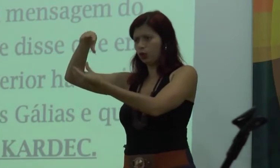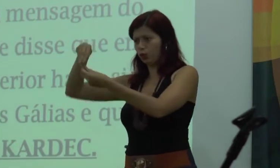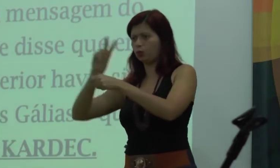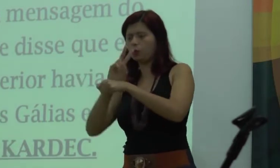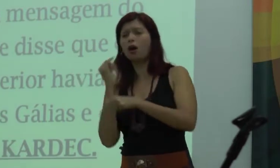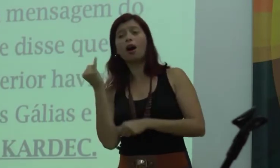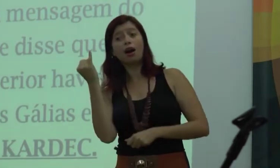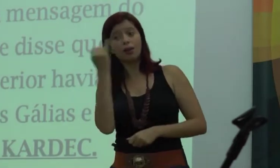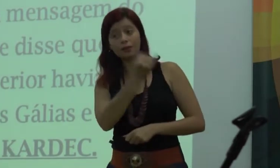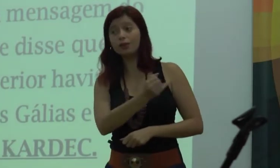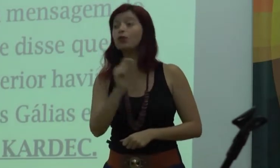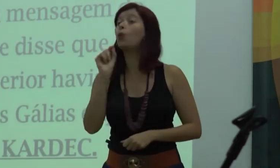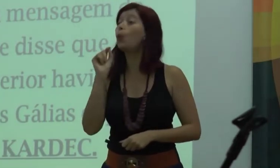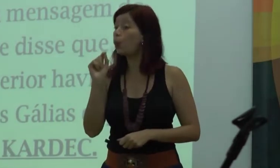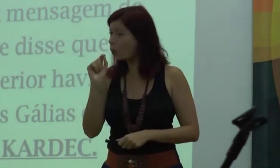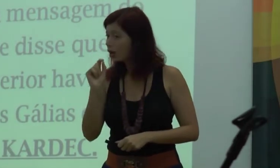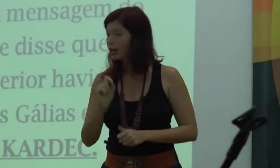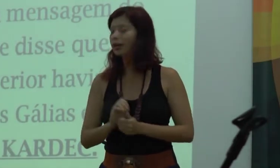Zéfiro